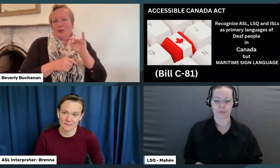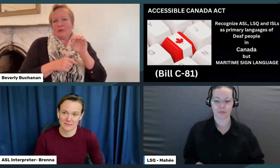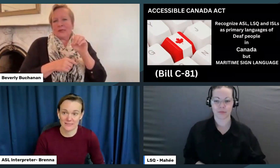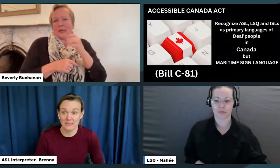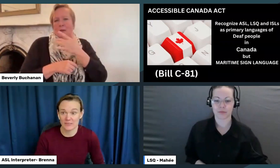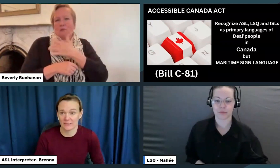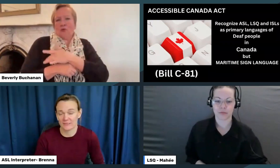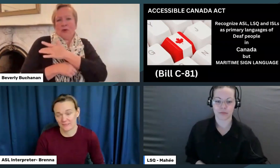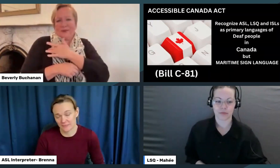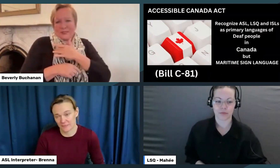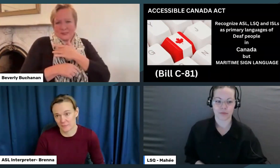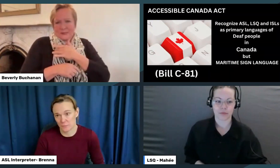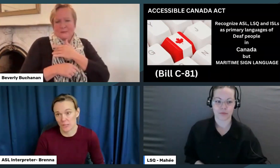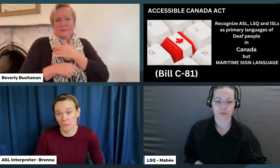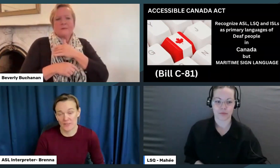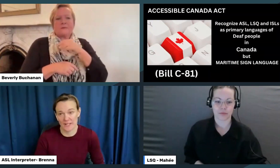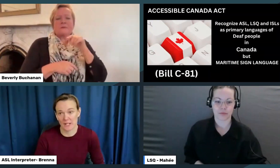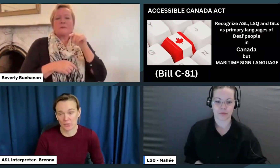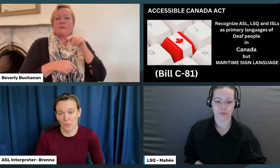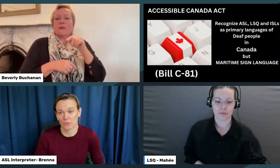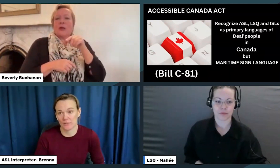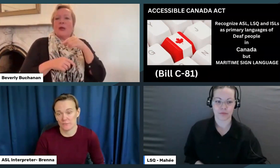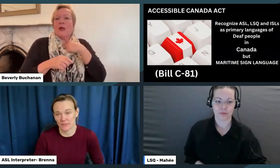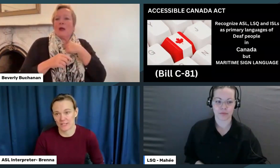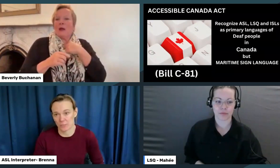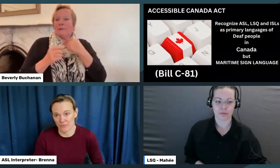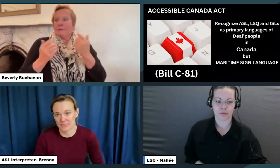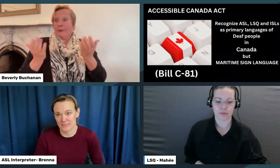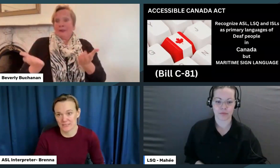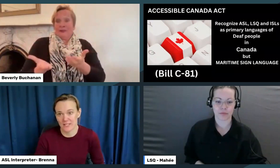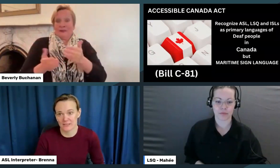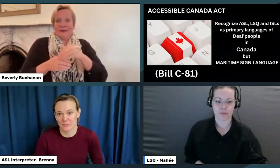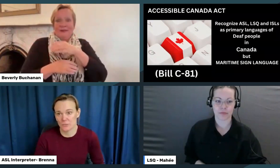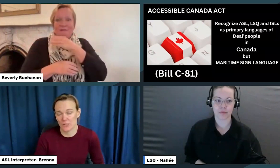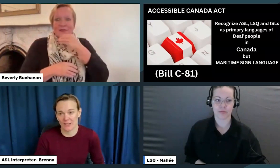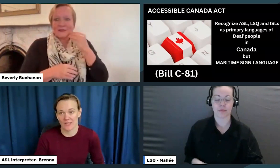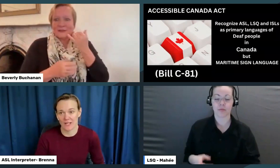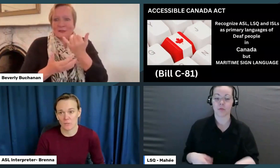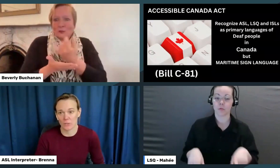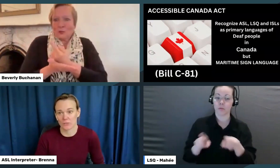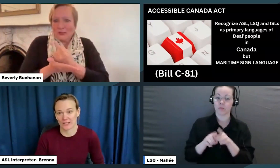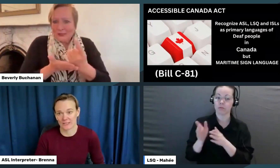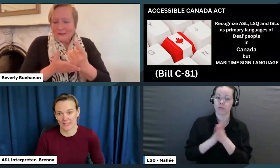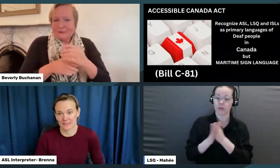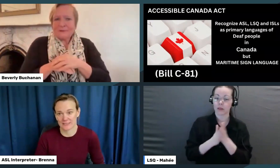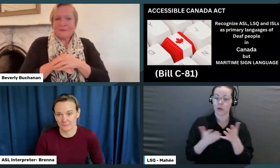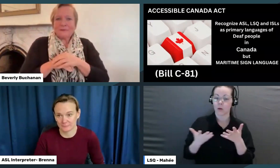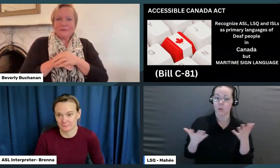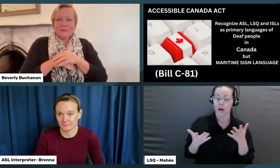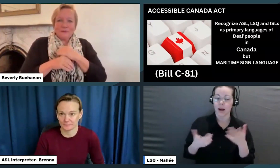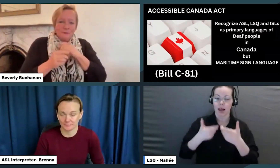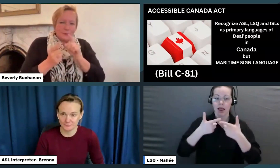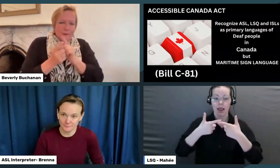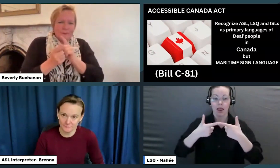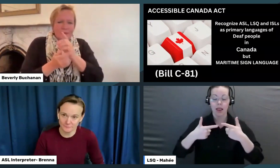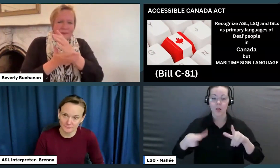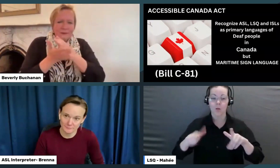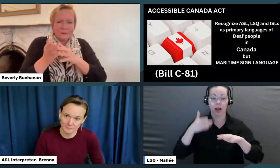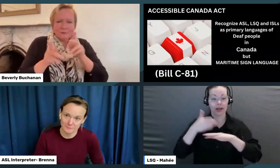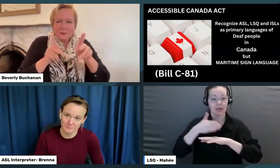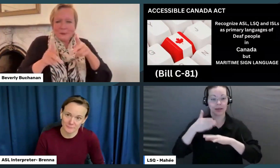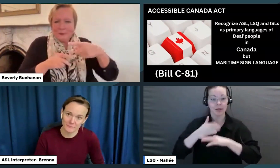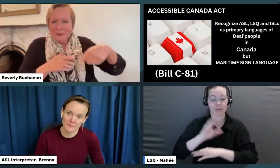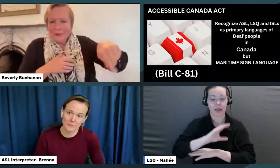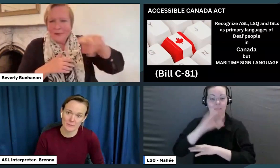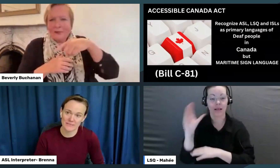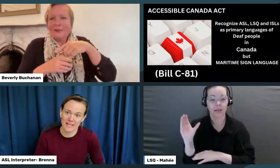pour même avec notre province ou nos provinces des maritimes pour justement reconnaître cela. Lorsque